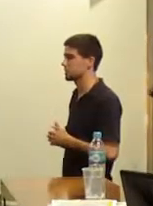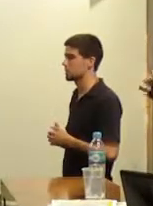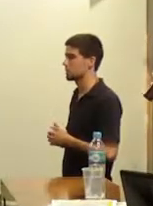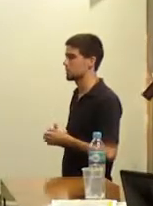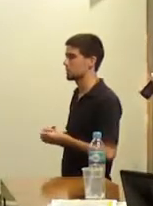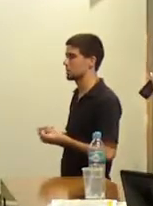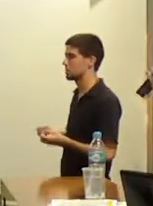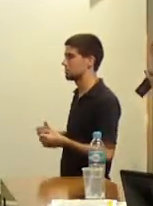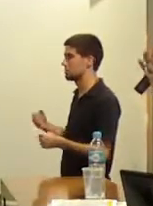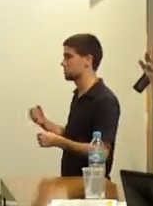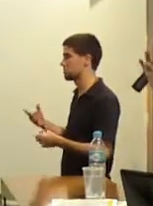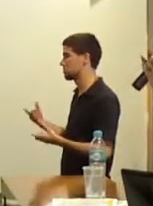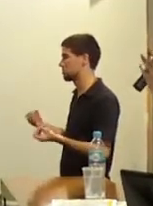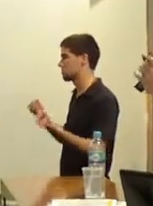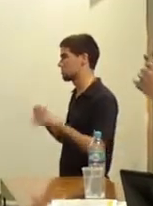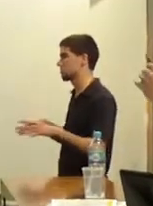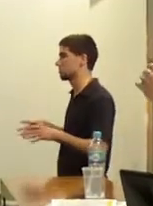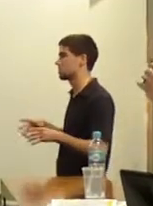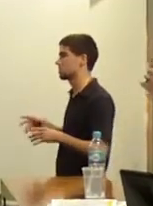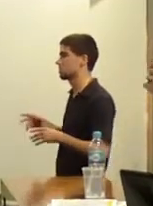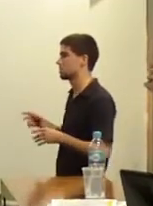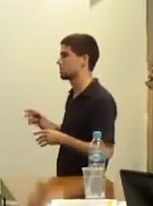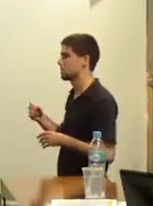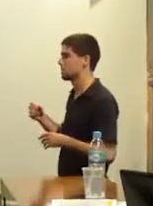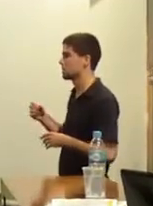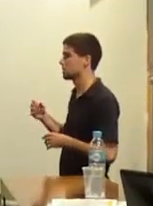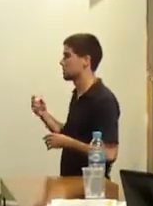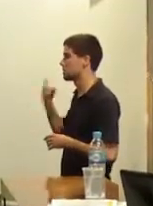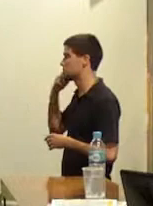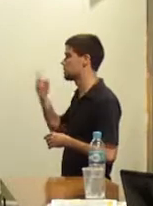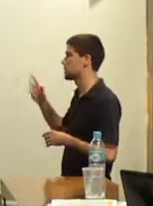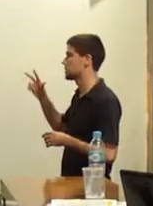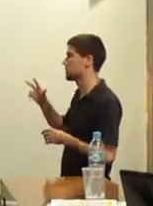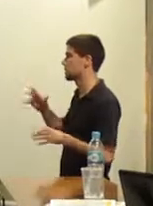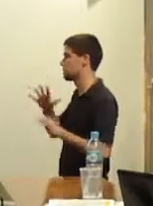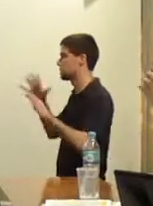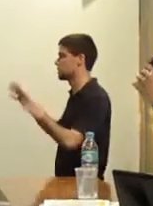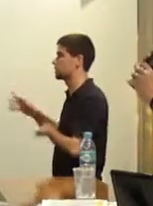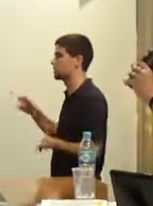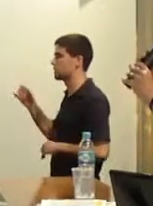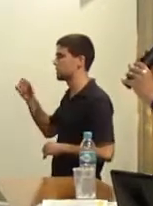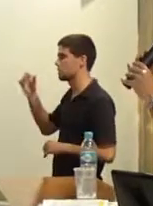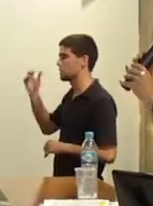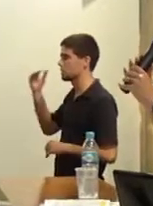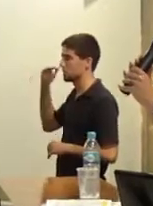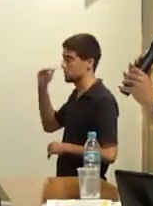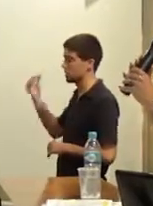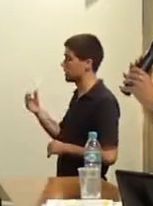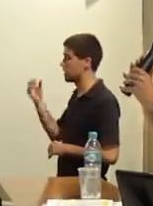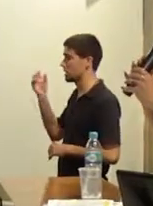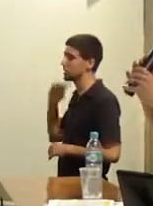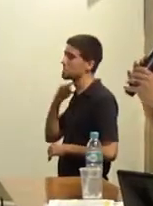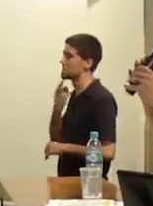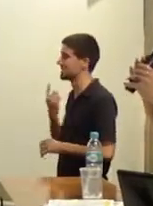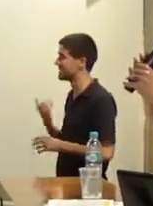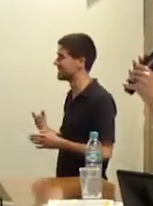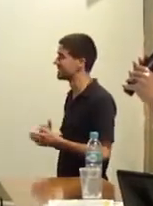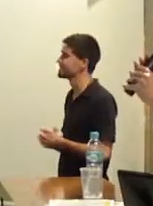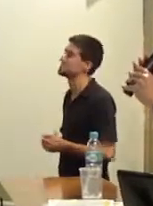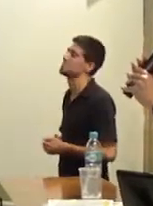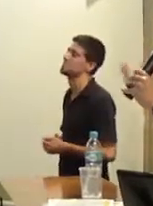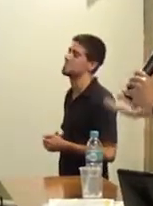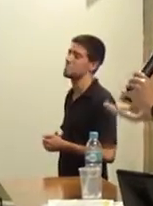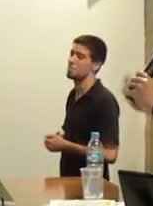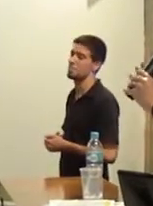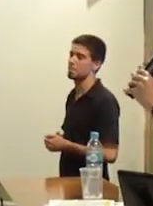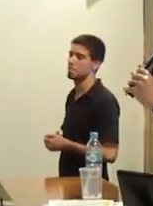1913. Fue la primera línea de subte en toda América Latina y orgullosamente vamos a